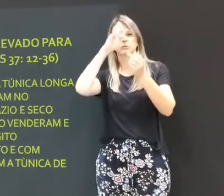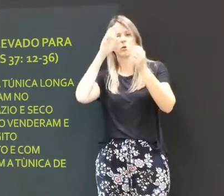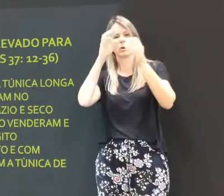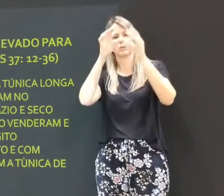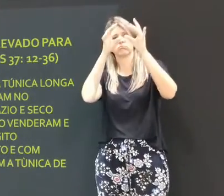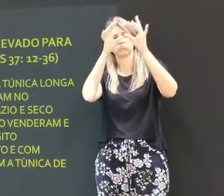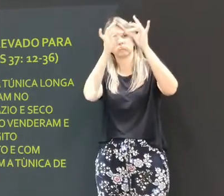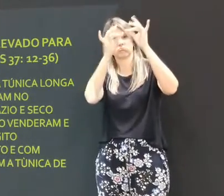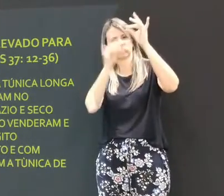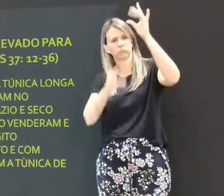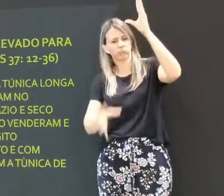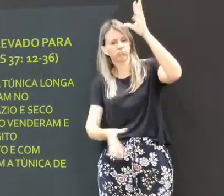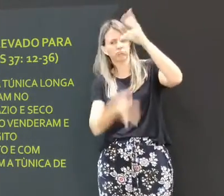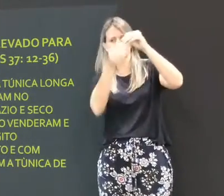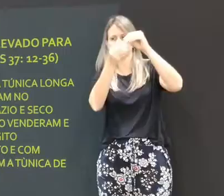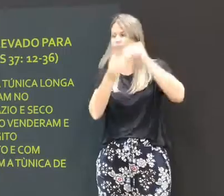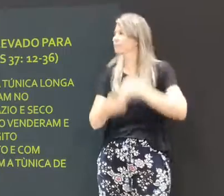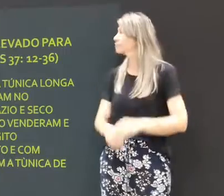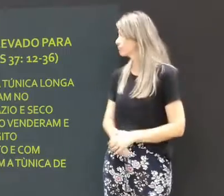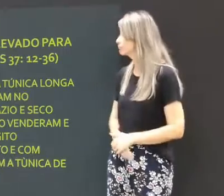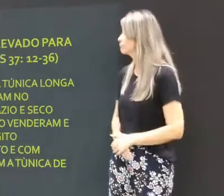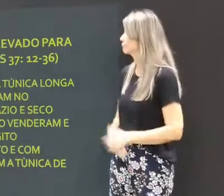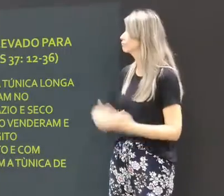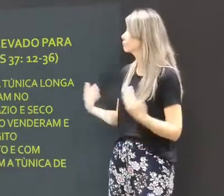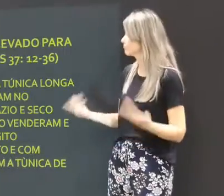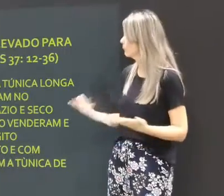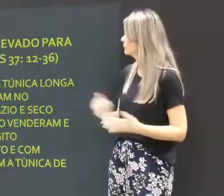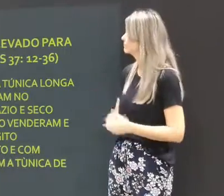a história conta em detalhes